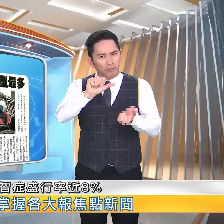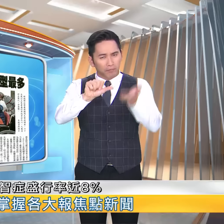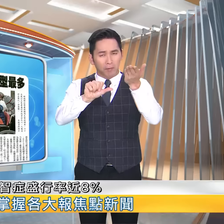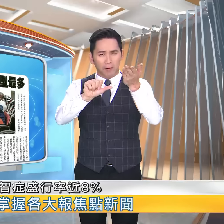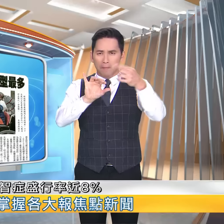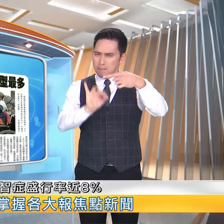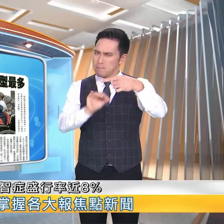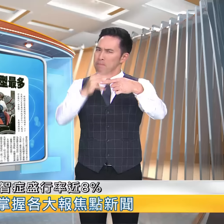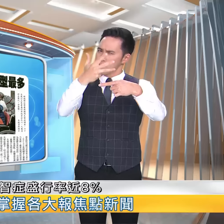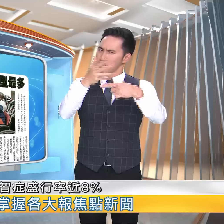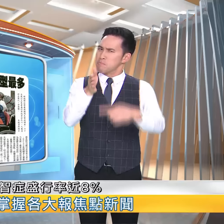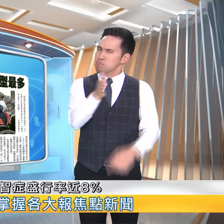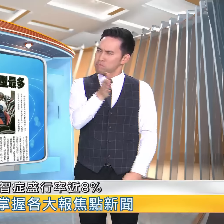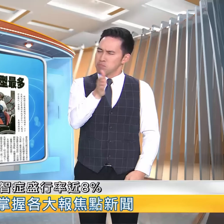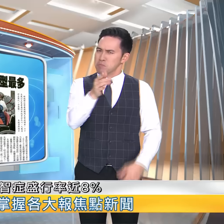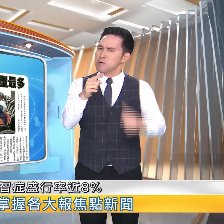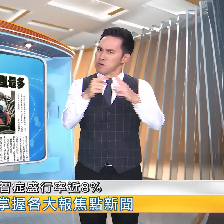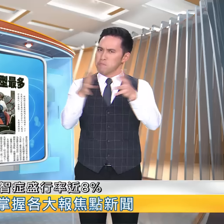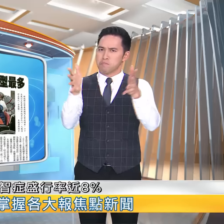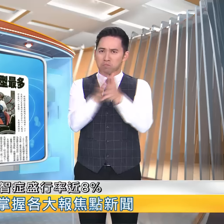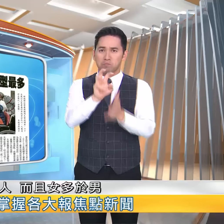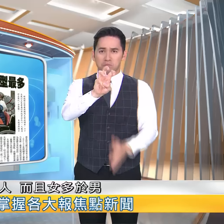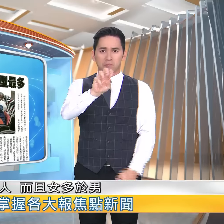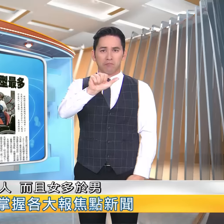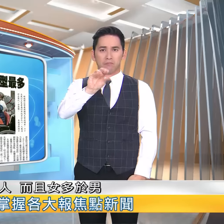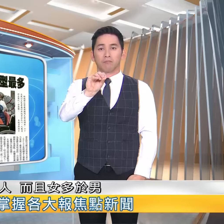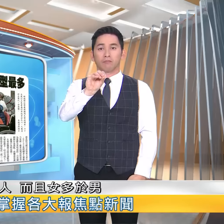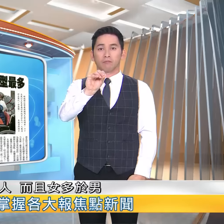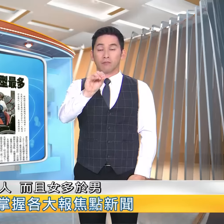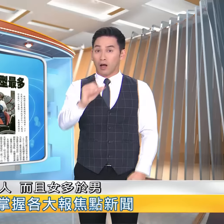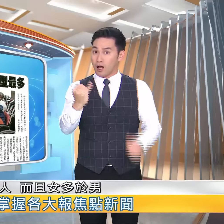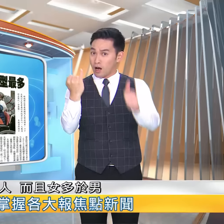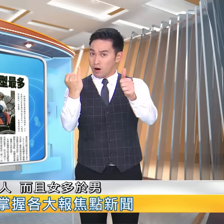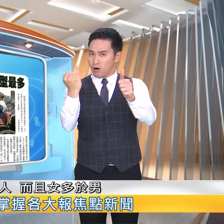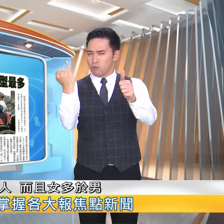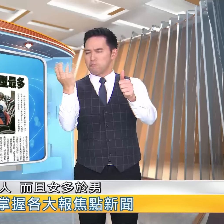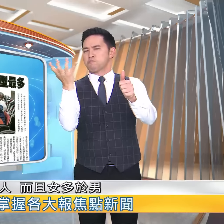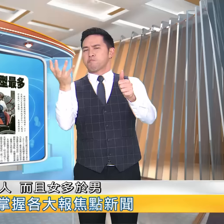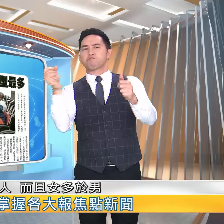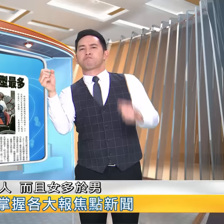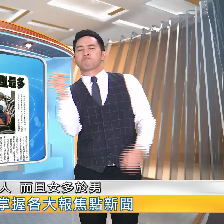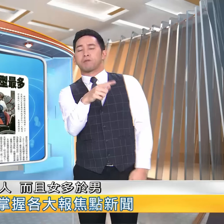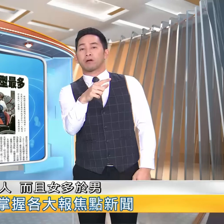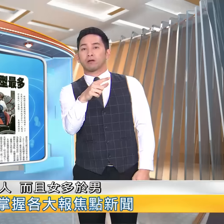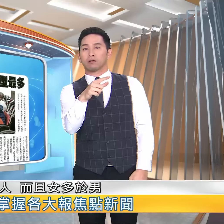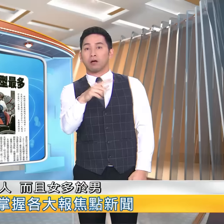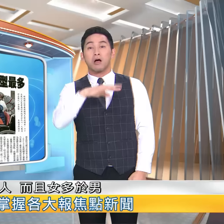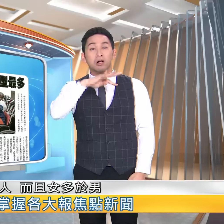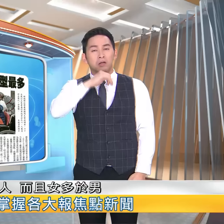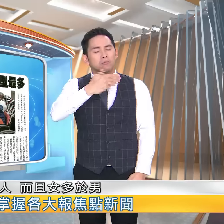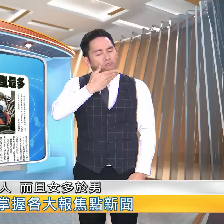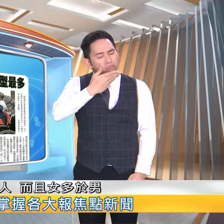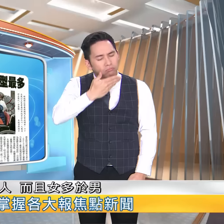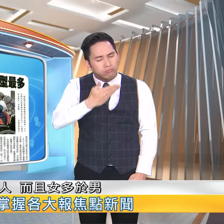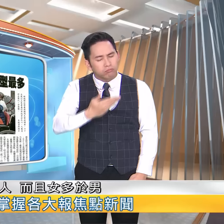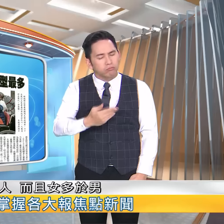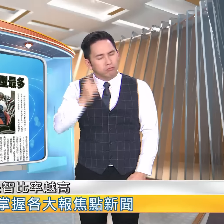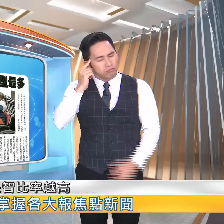率近8%，人数达35万人，而且女多于男，年龄越